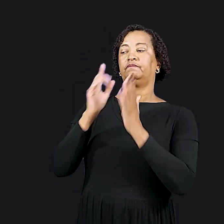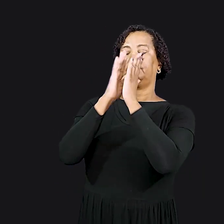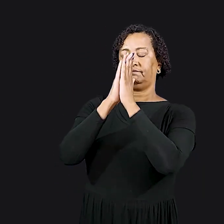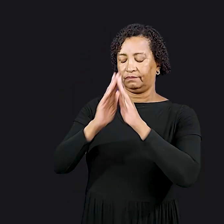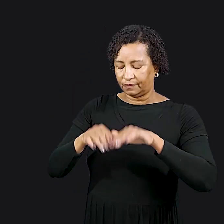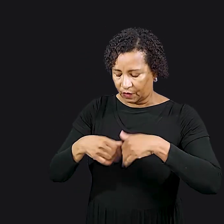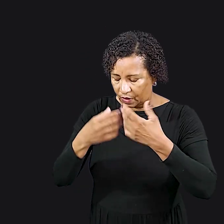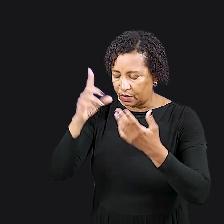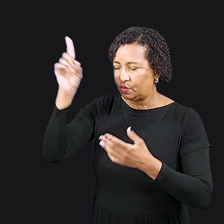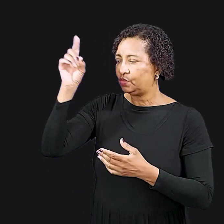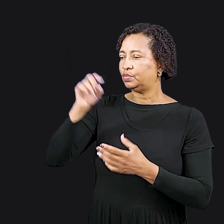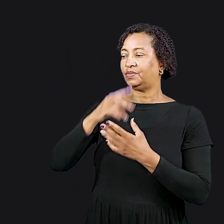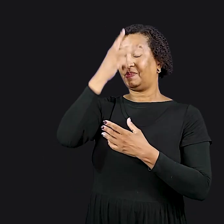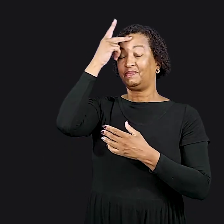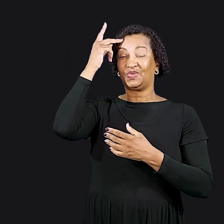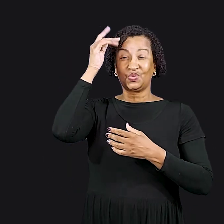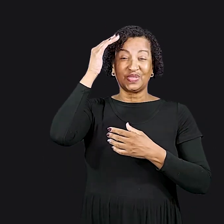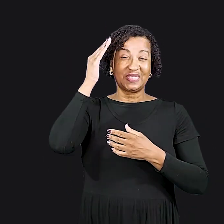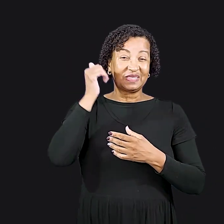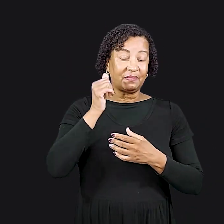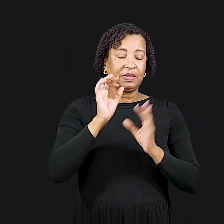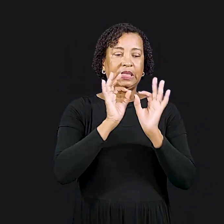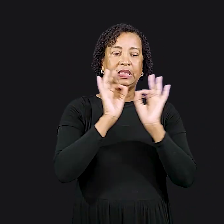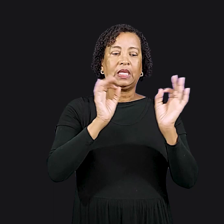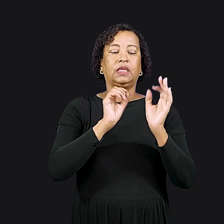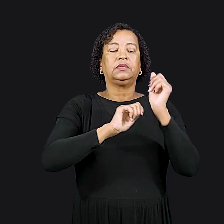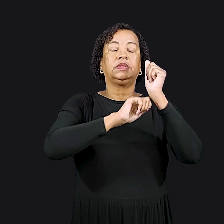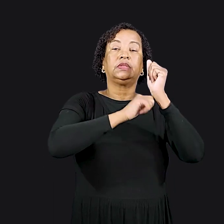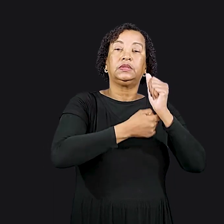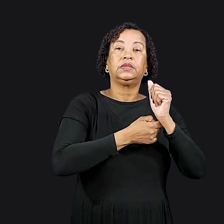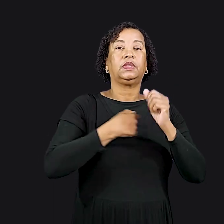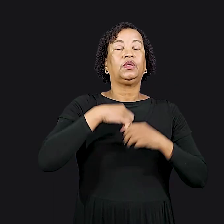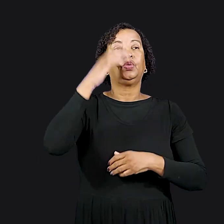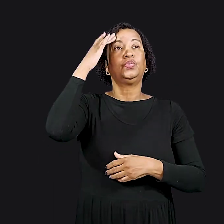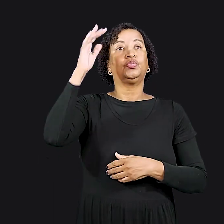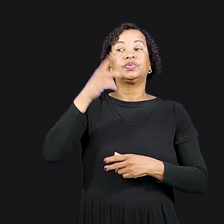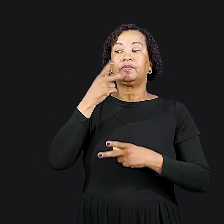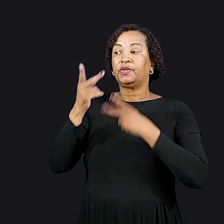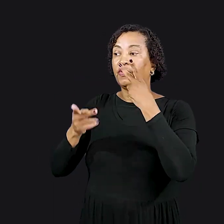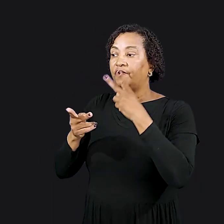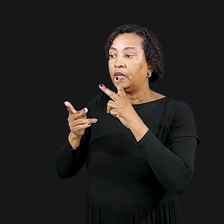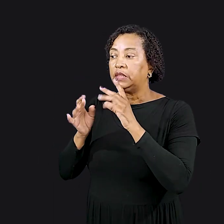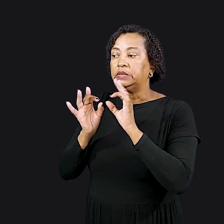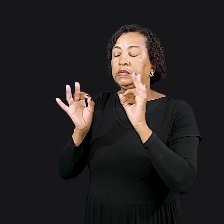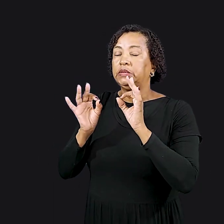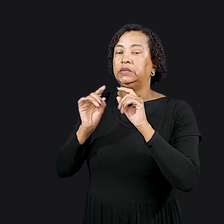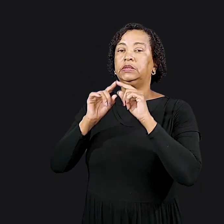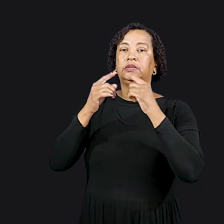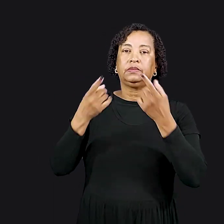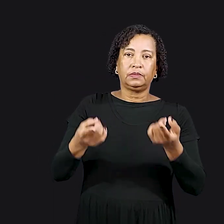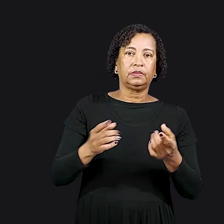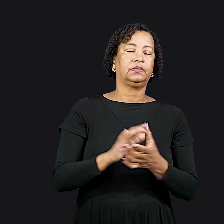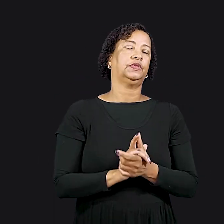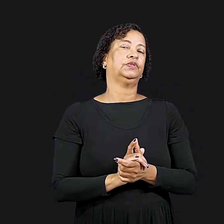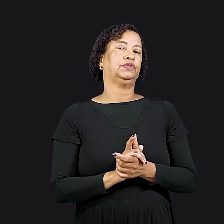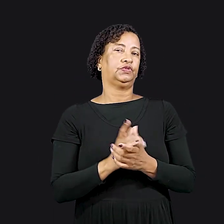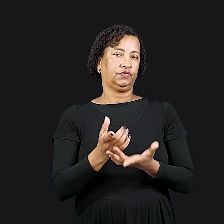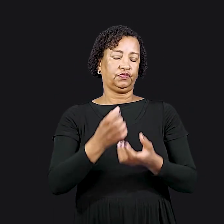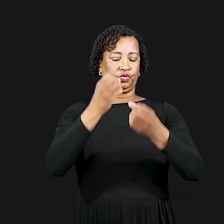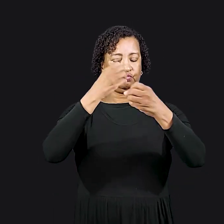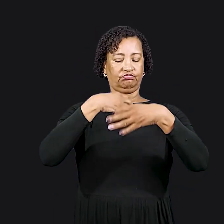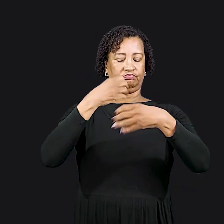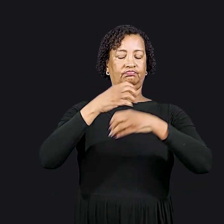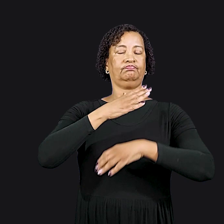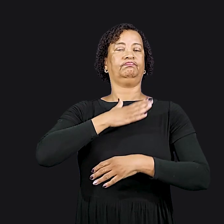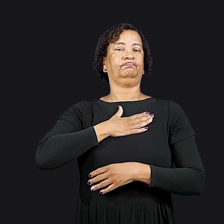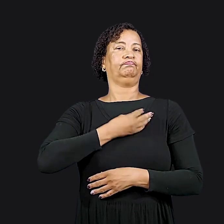de adoração e não era para ninguém saber." Eu nem sabia o que dizer para ela, mas aquela foi uma grande lição